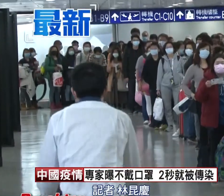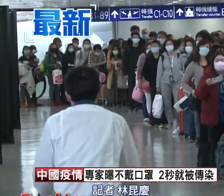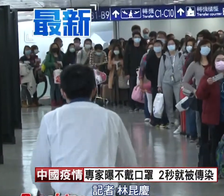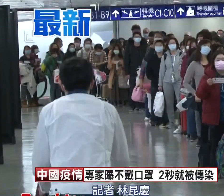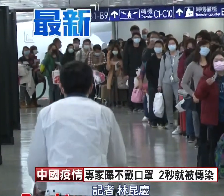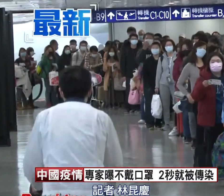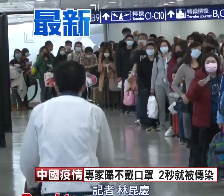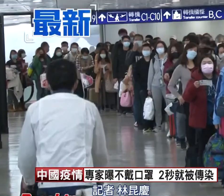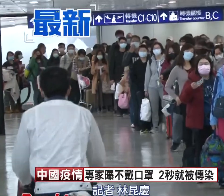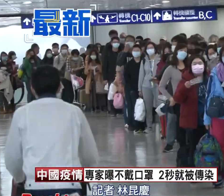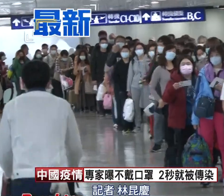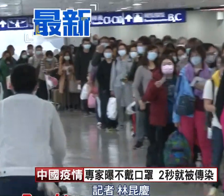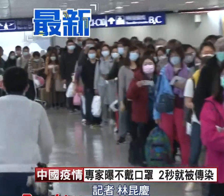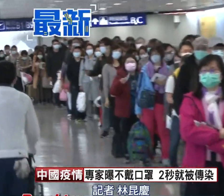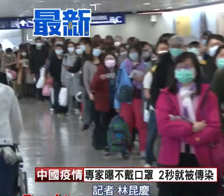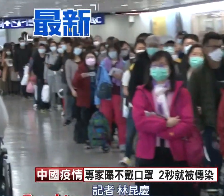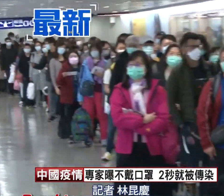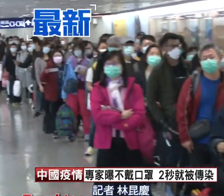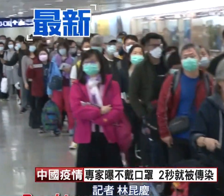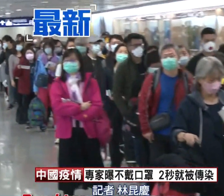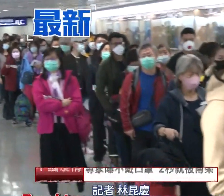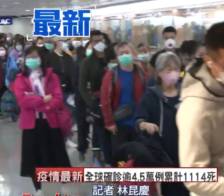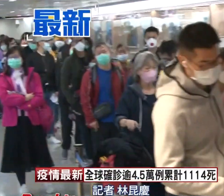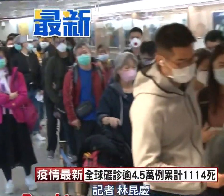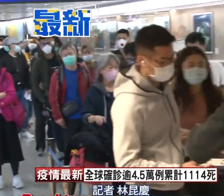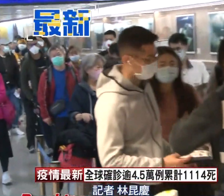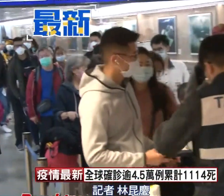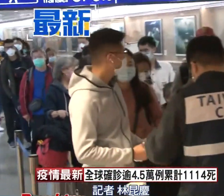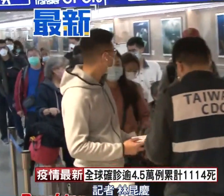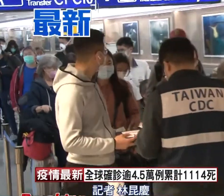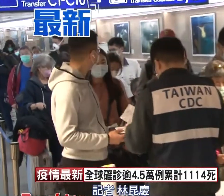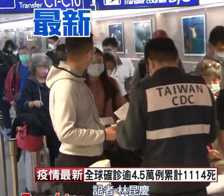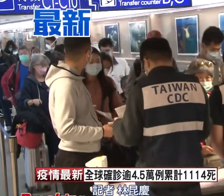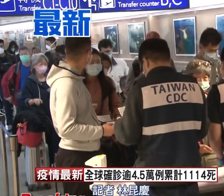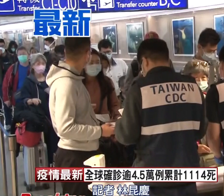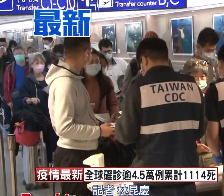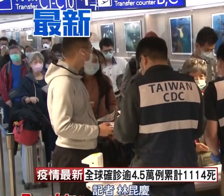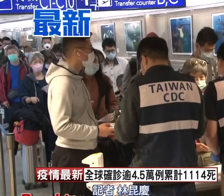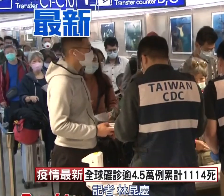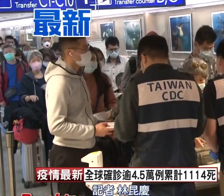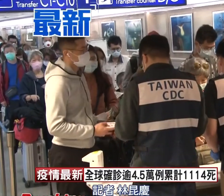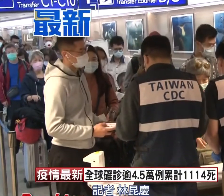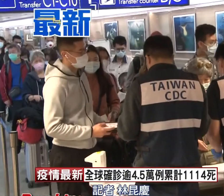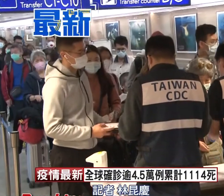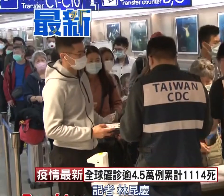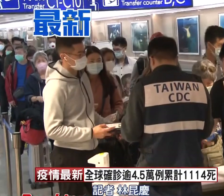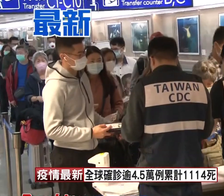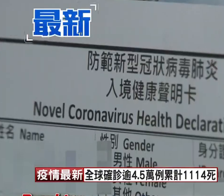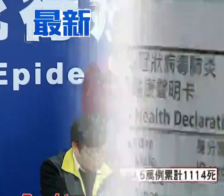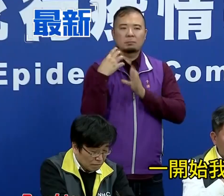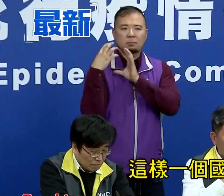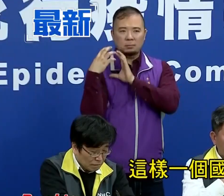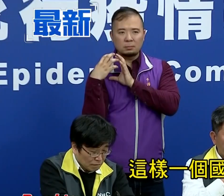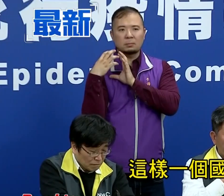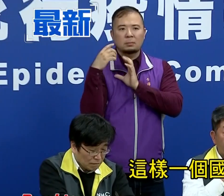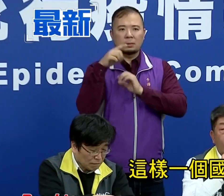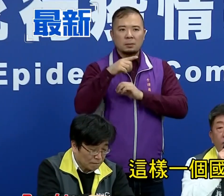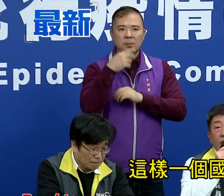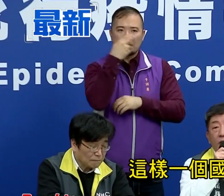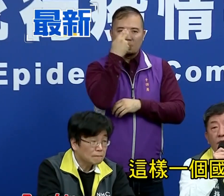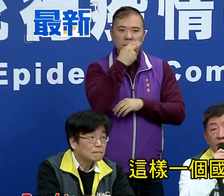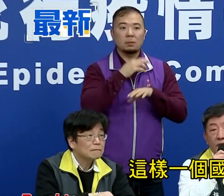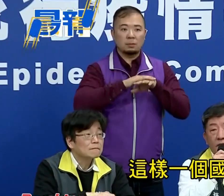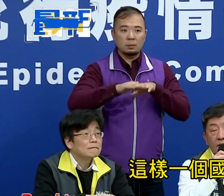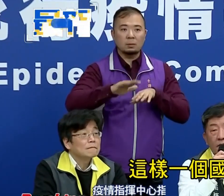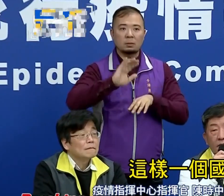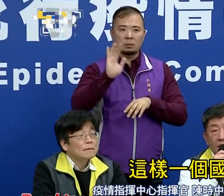这个做法，那么是全部撤回所有昨天陆委会公告的管制措施。来听一下稍早怎么说。 一开始我们对于这样的一个国